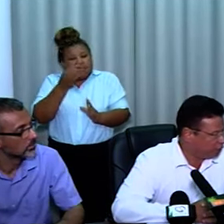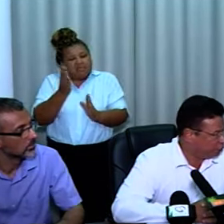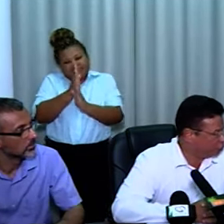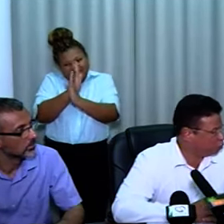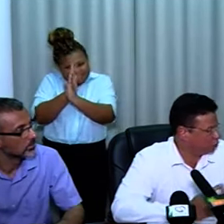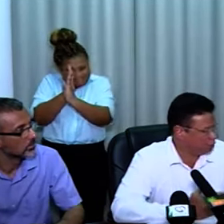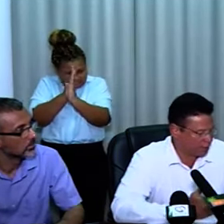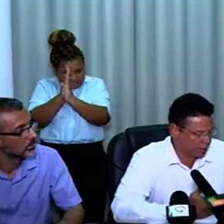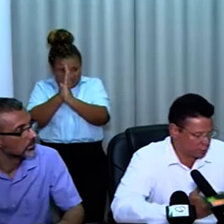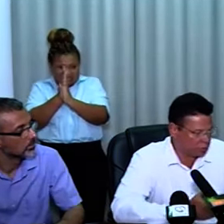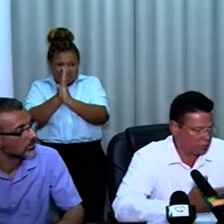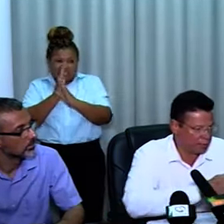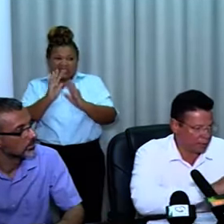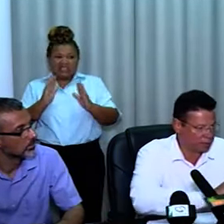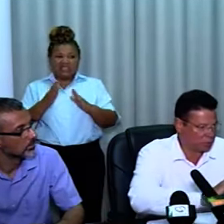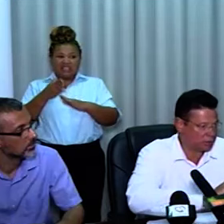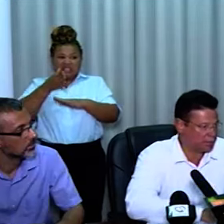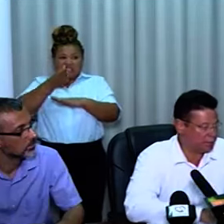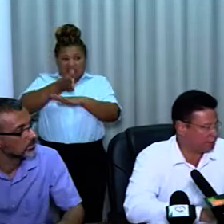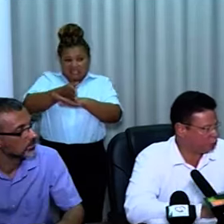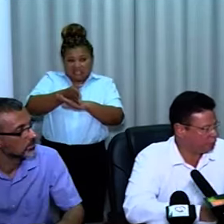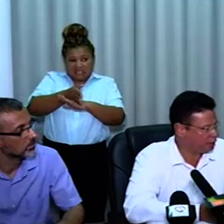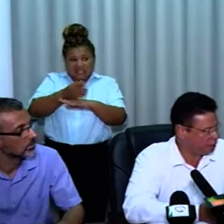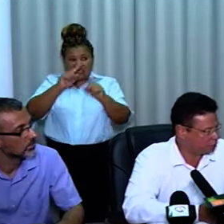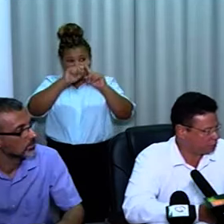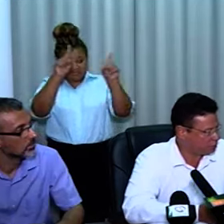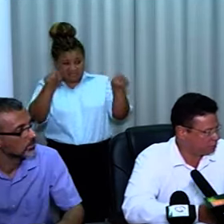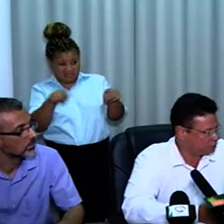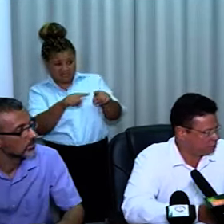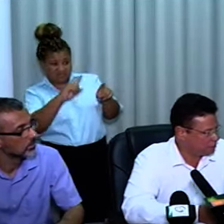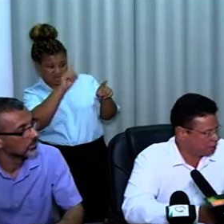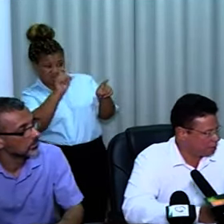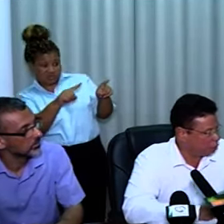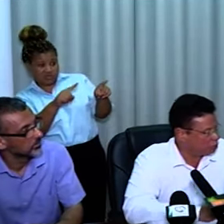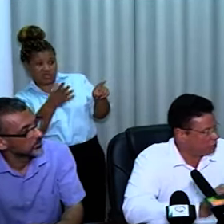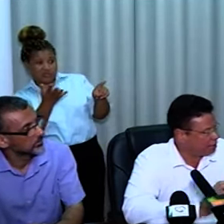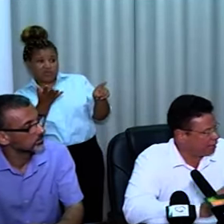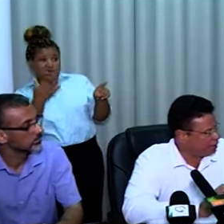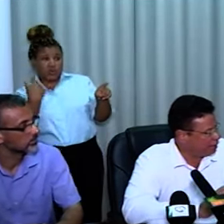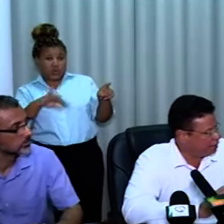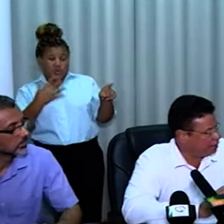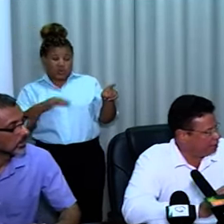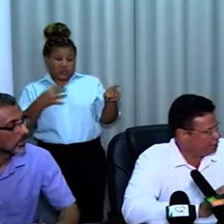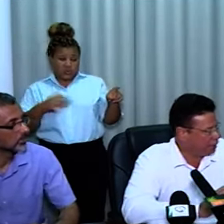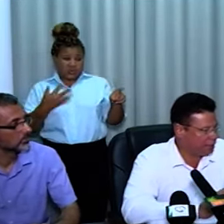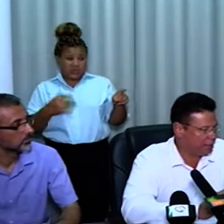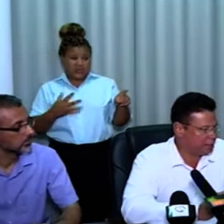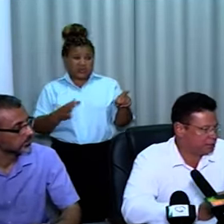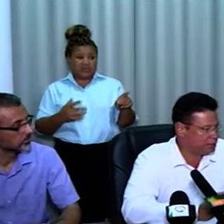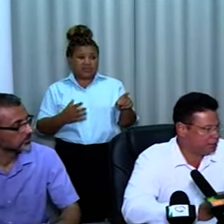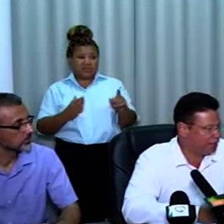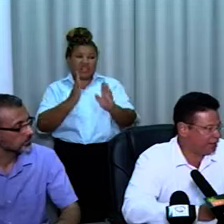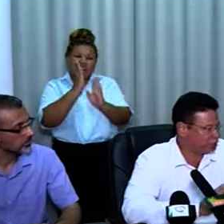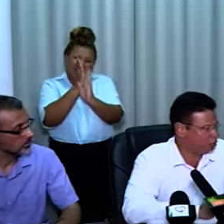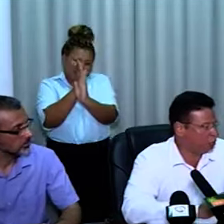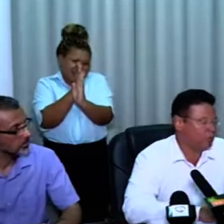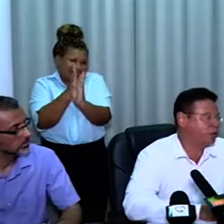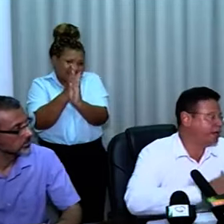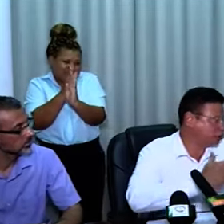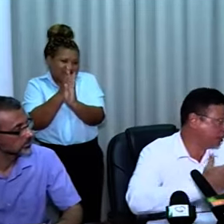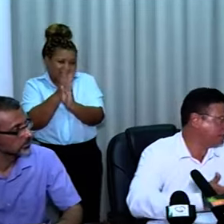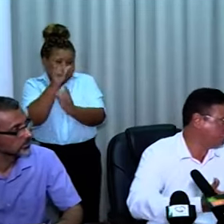screening airport ou une déclaration, il marque sorti l'Italie là que vous pick le out. À cause italien, si il fait 14